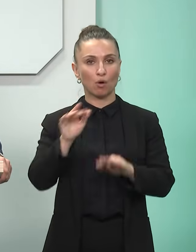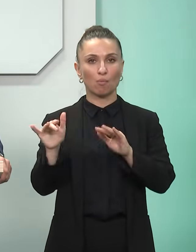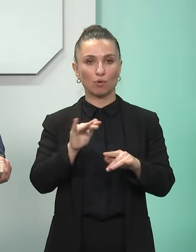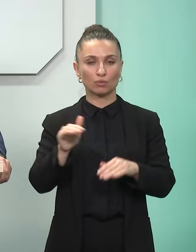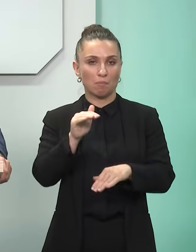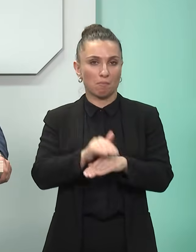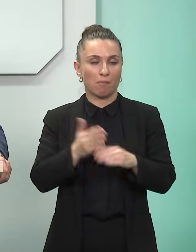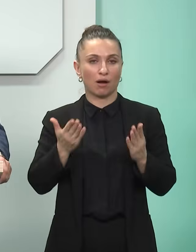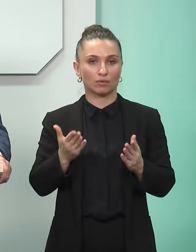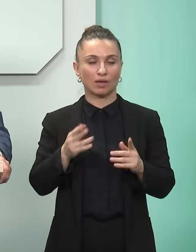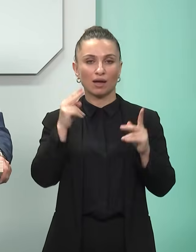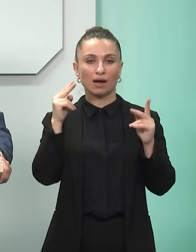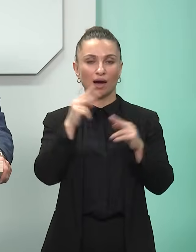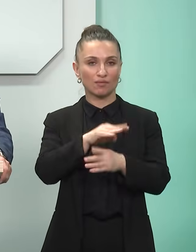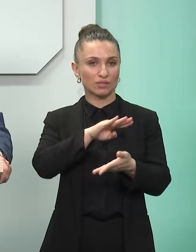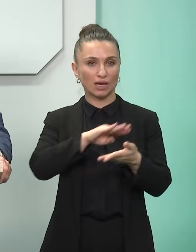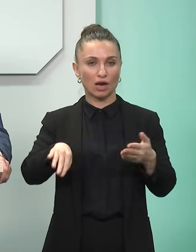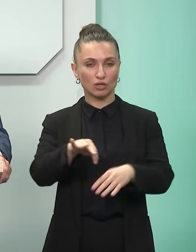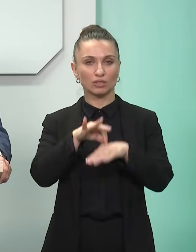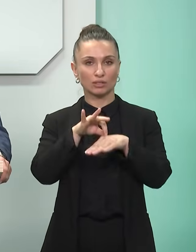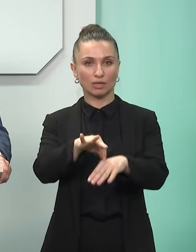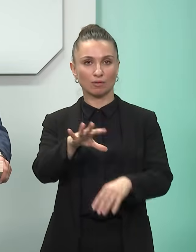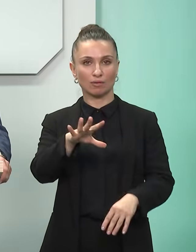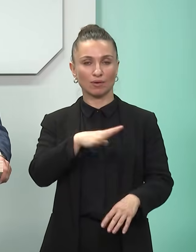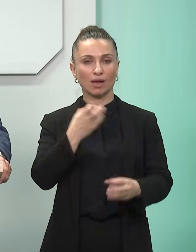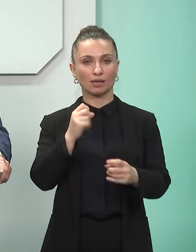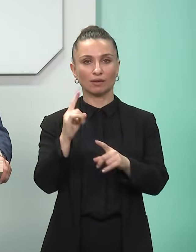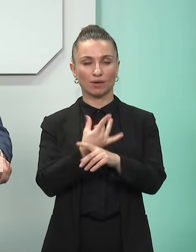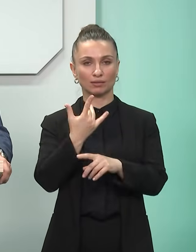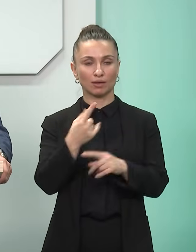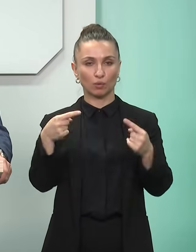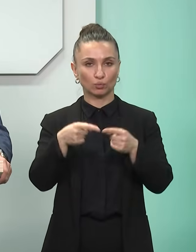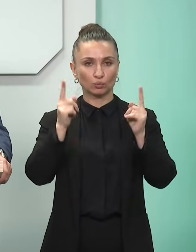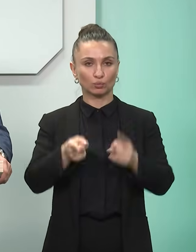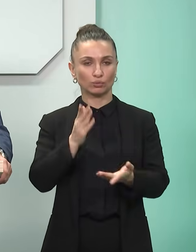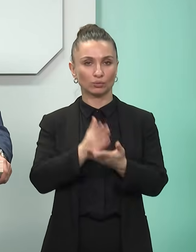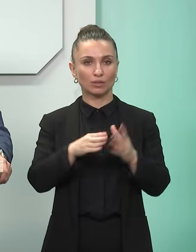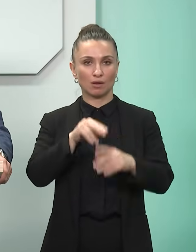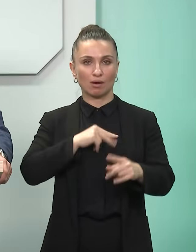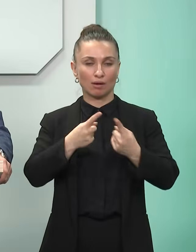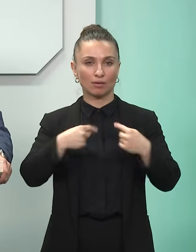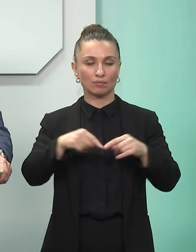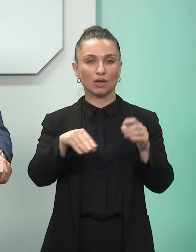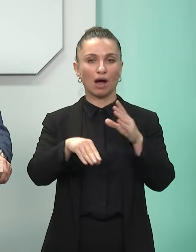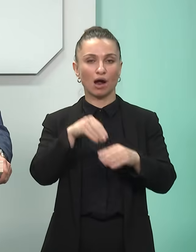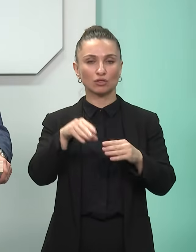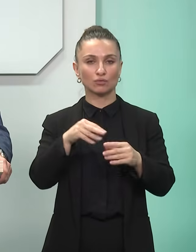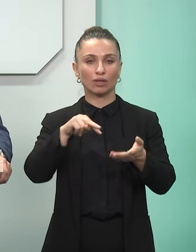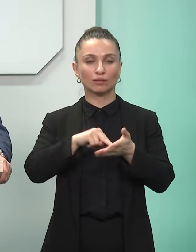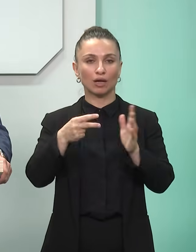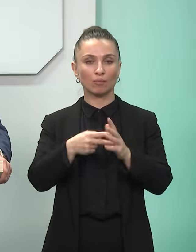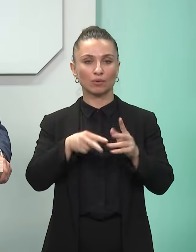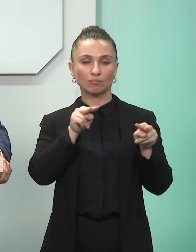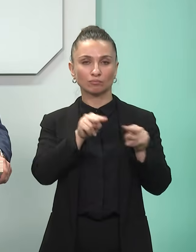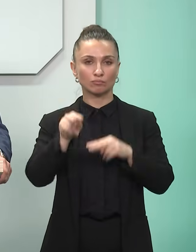პროცესი ფაქტობრივად ხარვეზების გარეშე წარიმართა, კიდევ ერთხელ ადასტურებს, რომ საარჩევნო ადმინისტრაცია არჩევნების დაგეგმასა